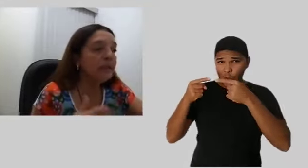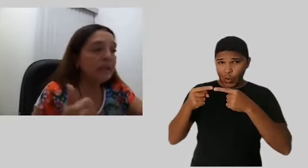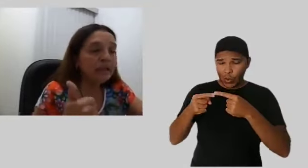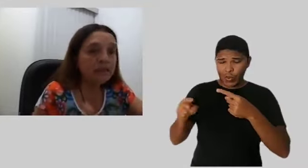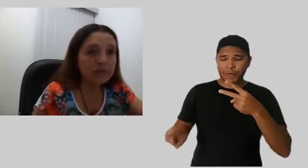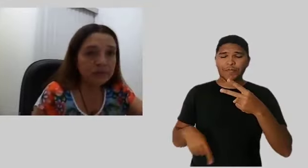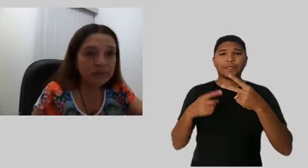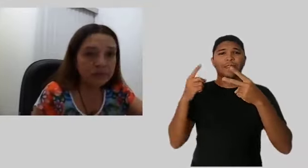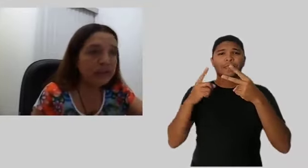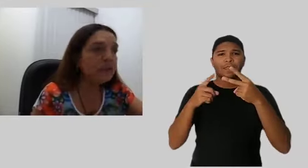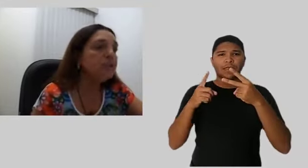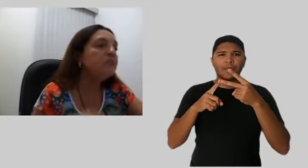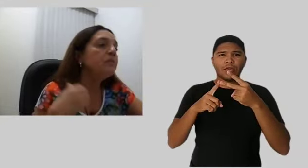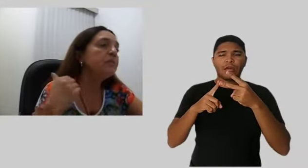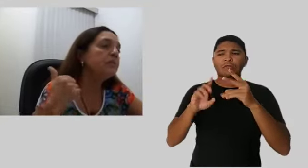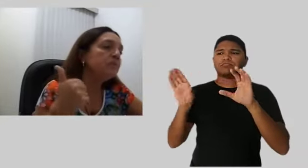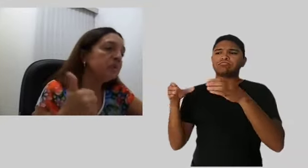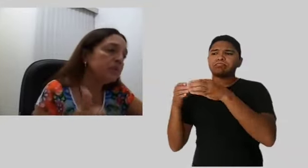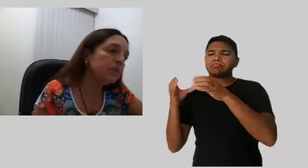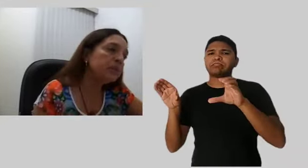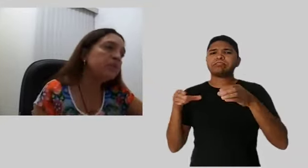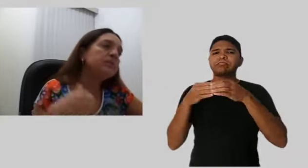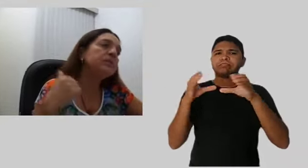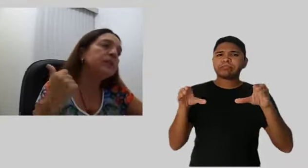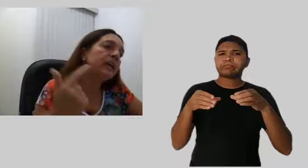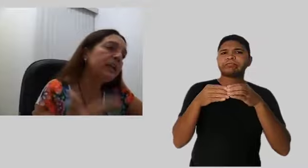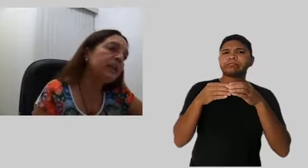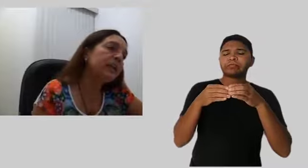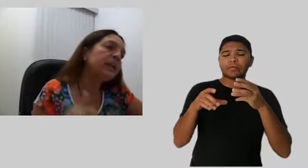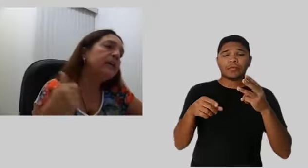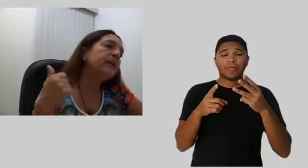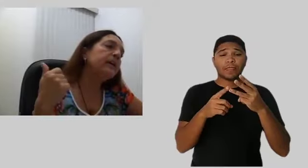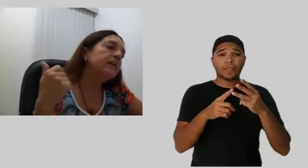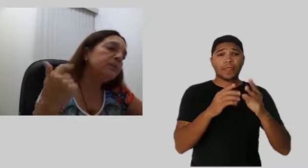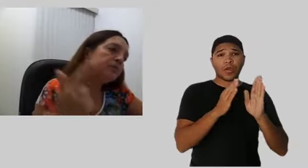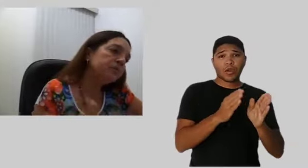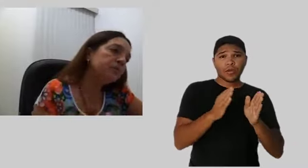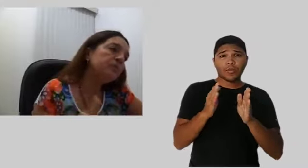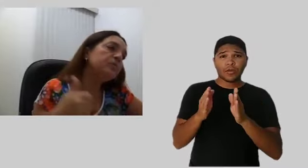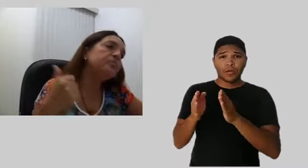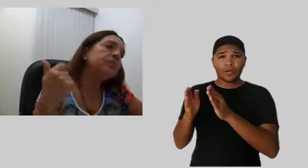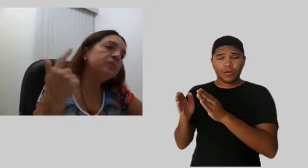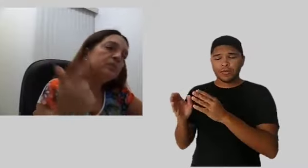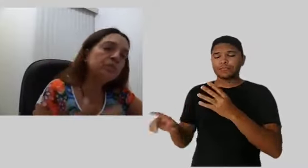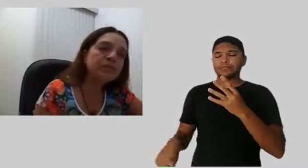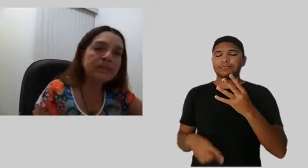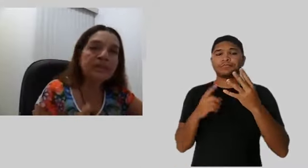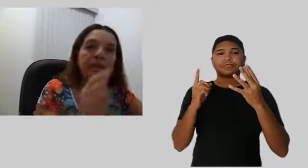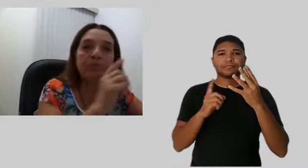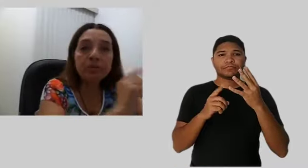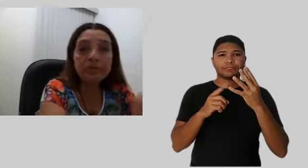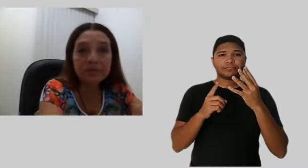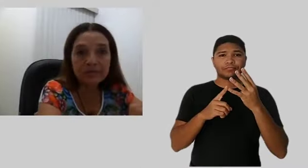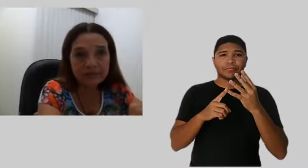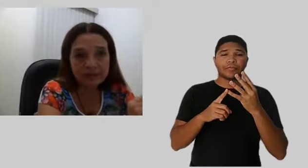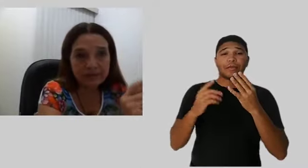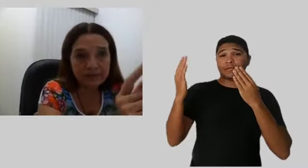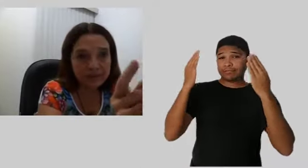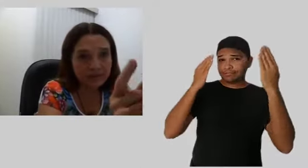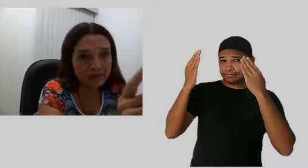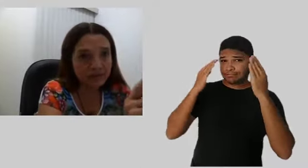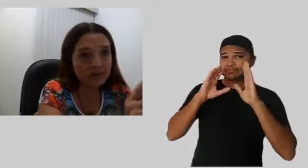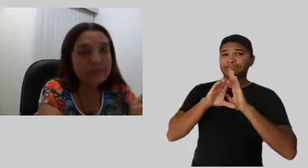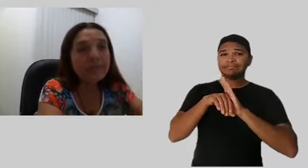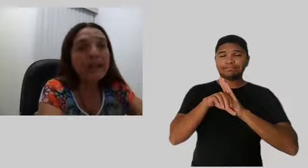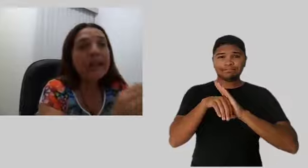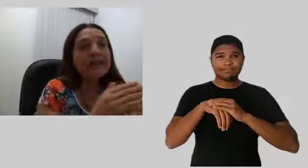A primeira é do tipo associativo, a segunda coleções, em cadeia, difuso, pseudo-conceito. É importante que você